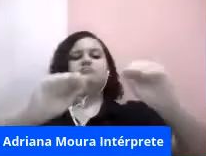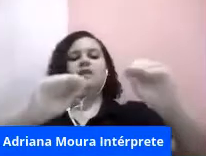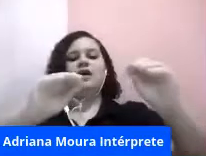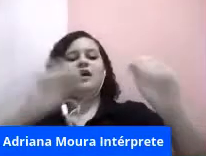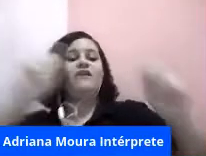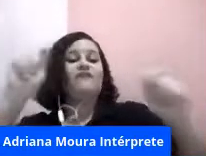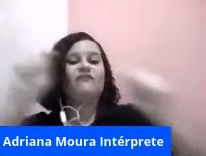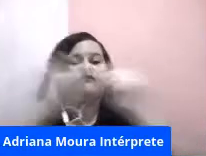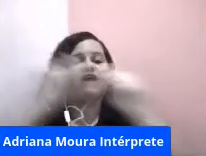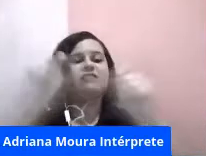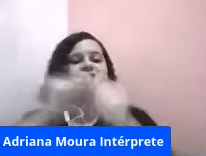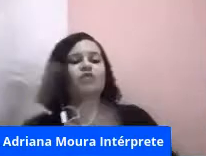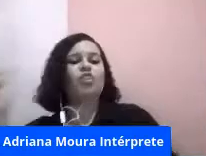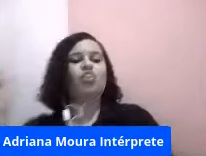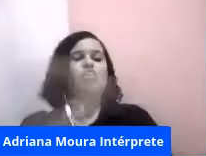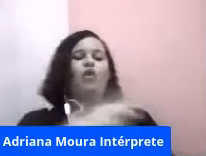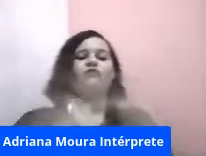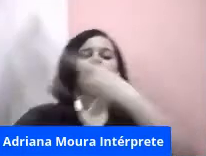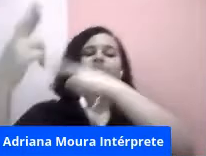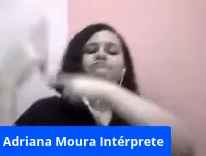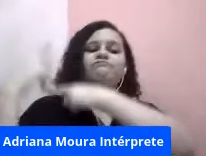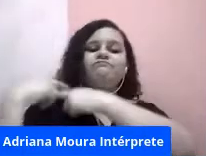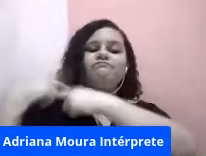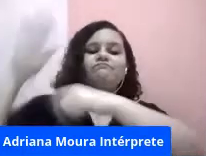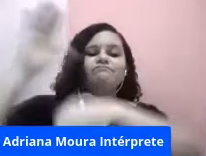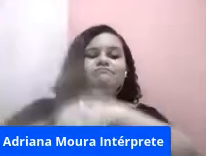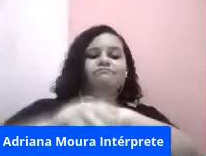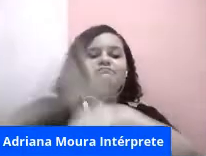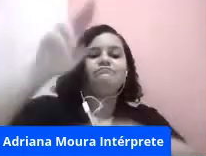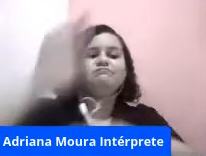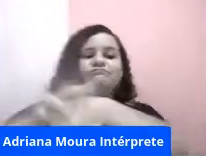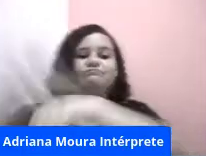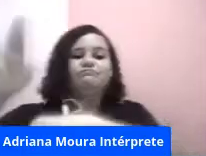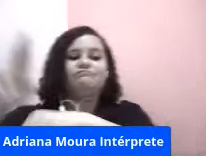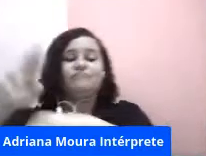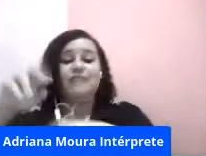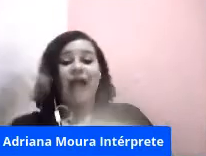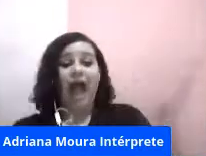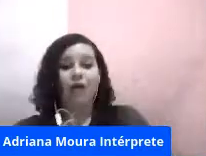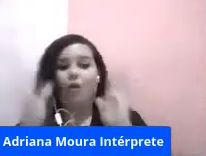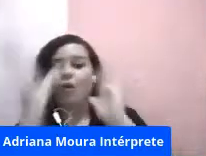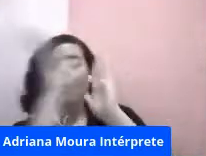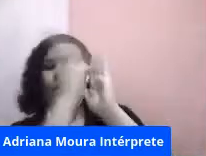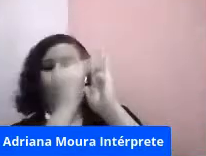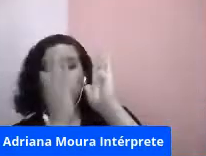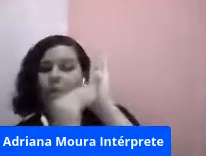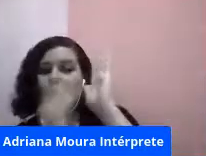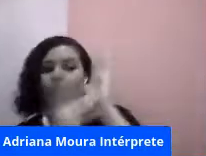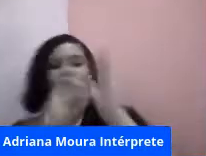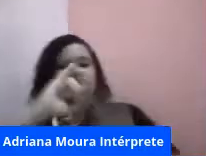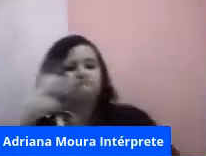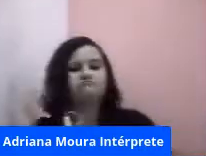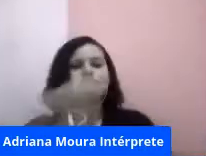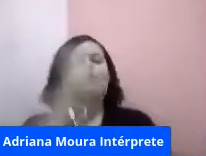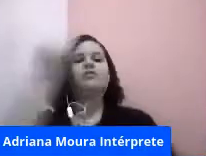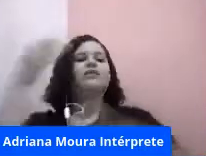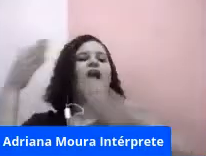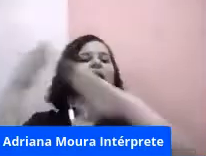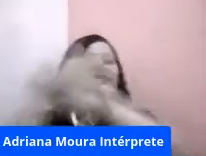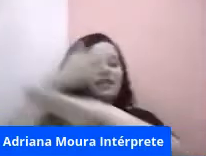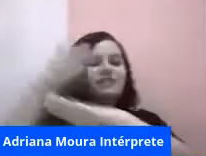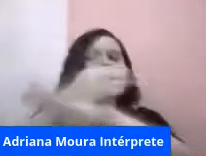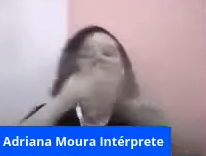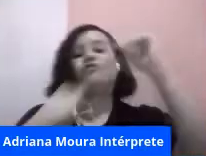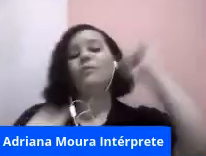fazendo a nossa responsabilidade de tornar esse conteúdo muito importante, acessível para as pessoas surdas, para a